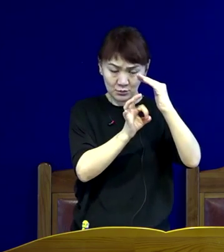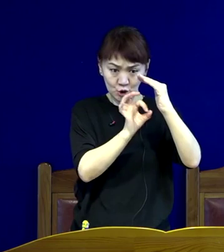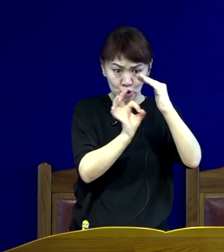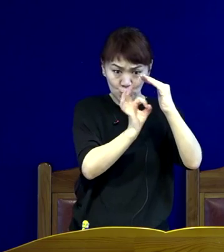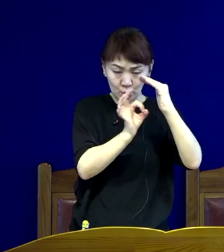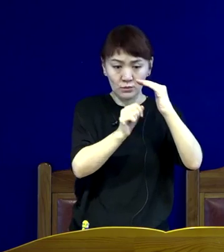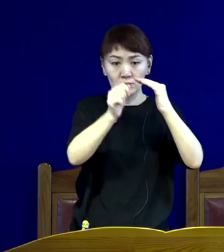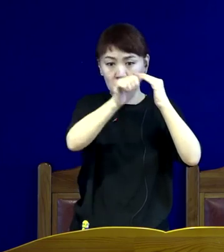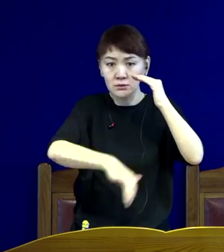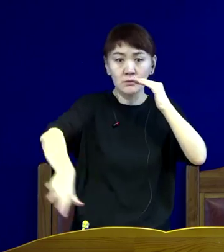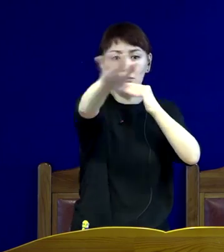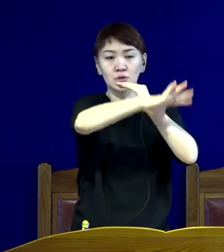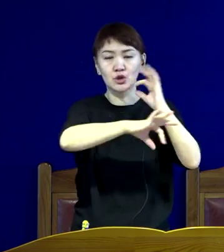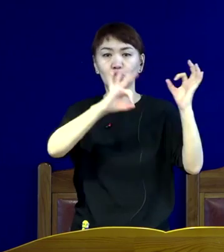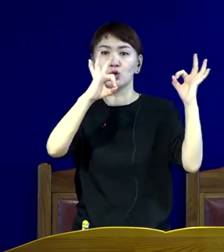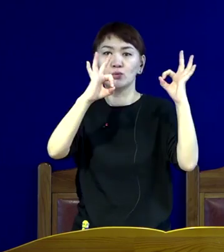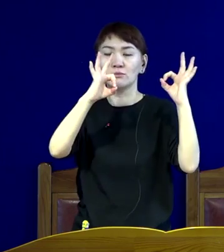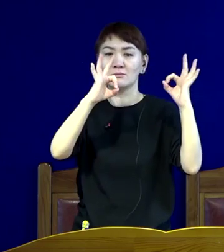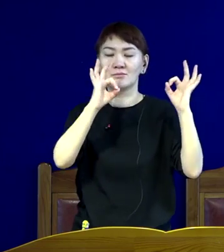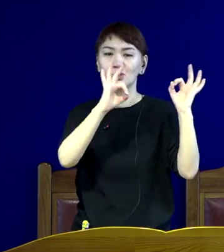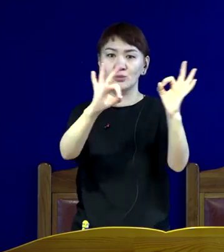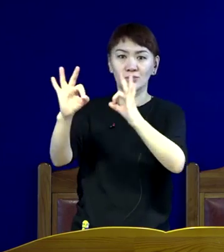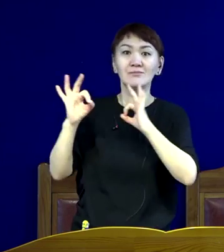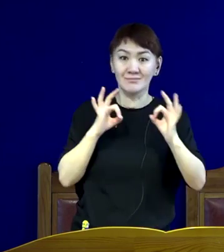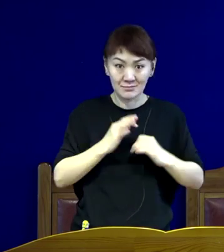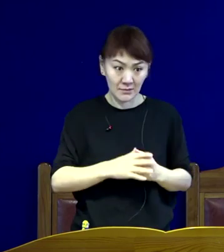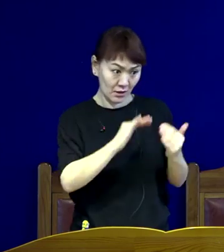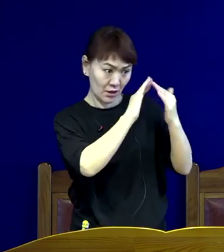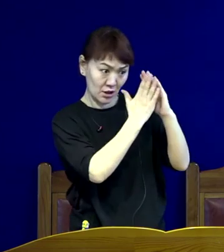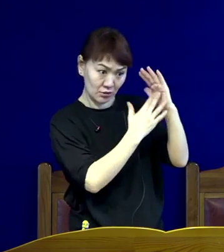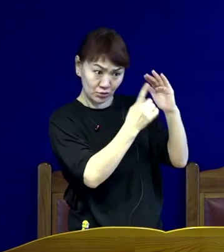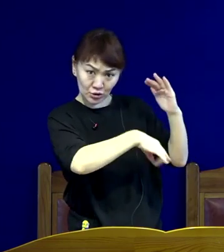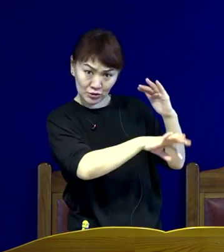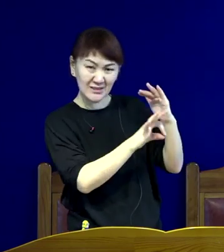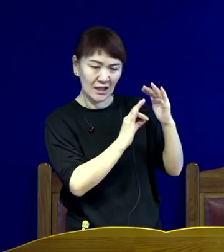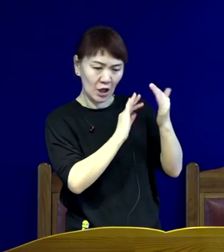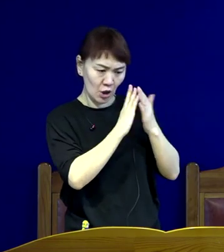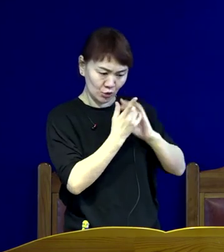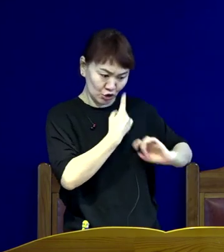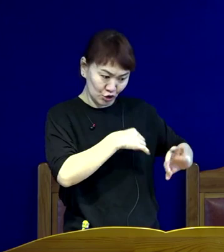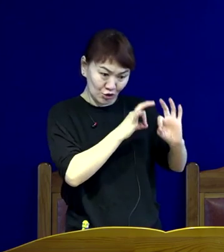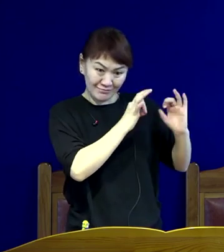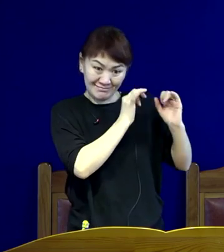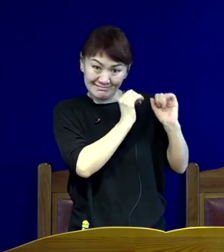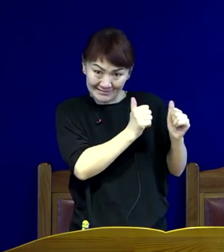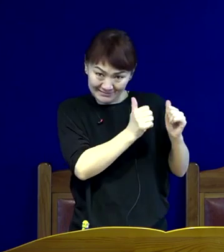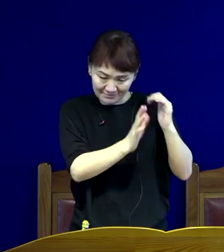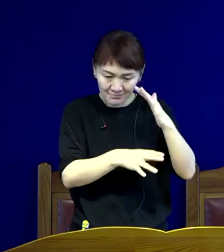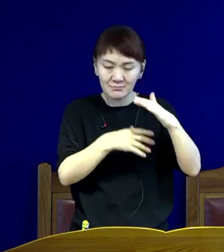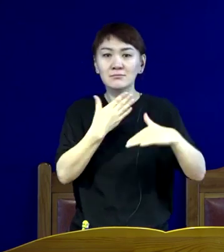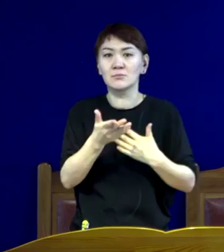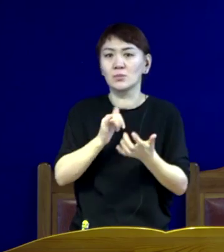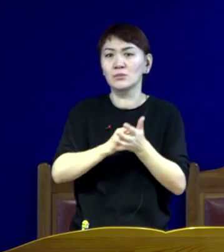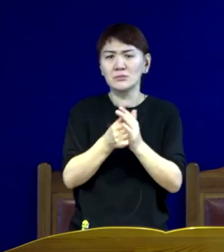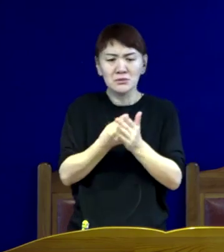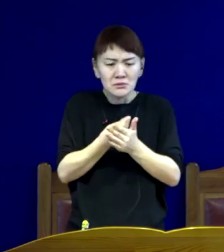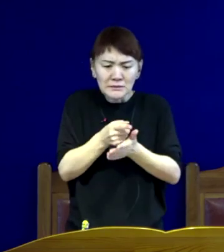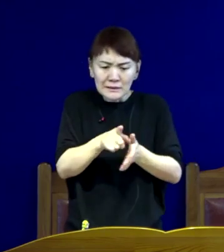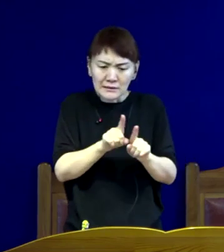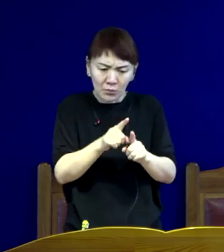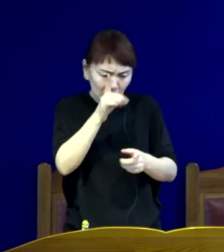доктордждаг вэ хананикээс ийм бажонгл гэр бүл докторжоо гэвэл бурхан яагаад заавал ийм үйл явцад хүний бүтээсэн